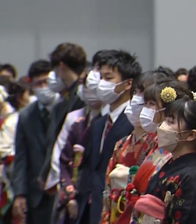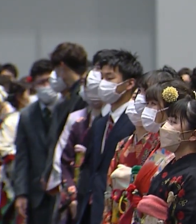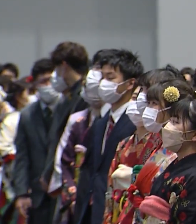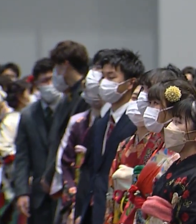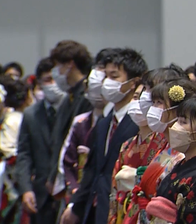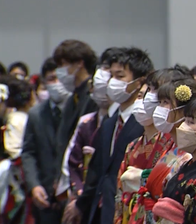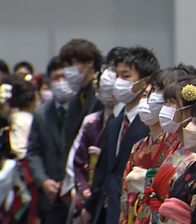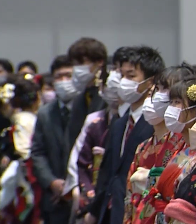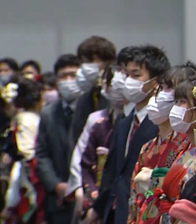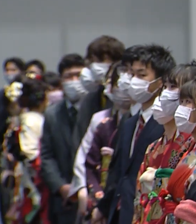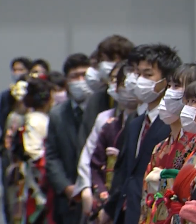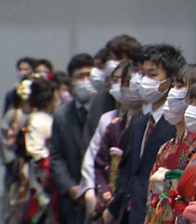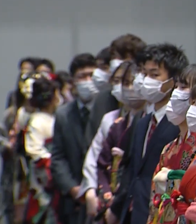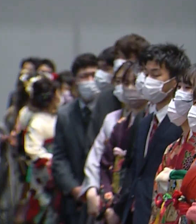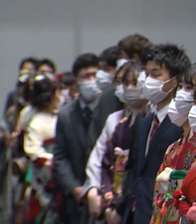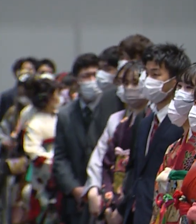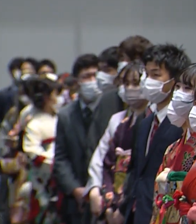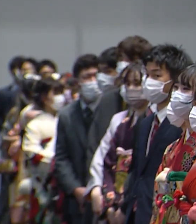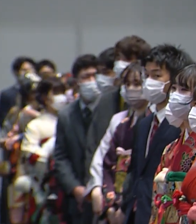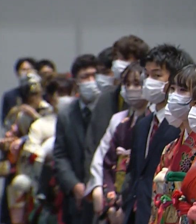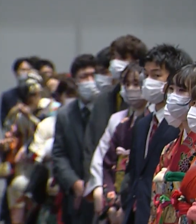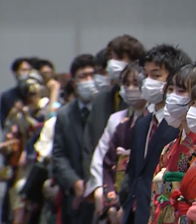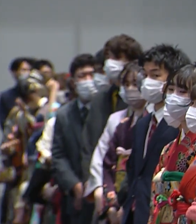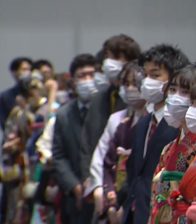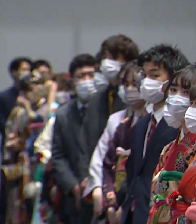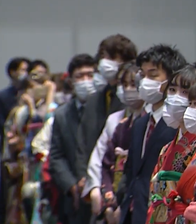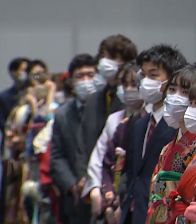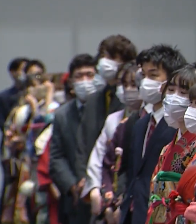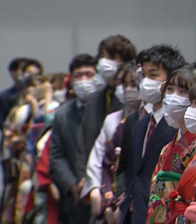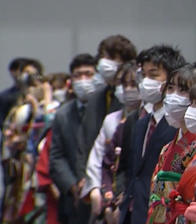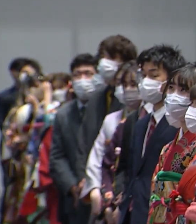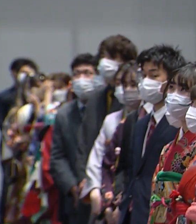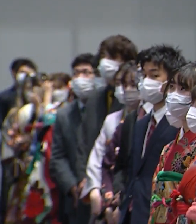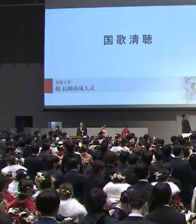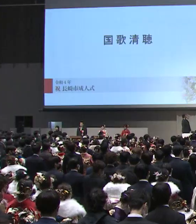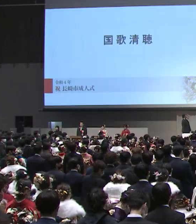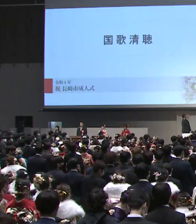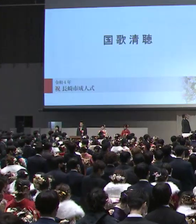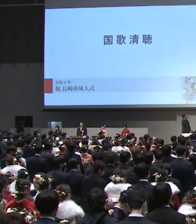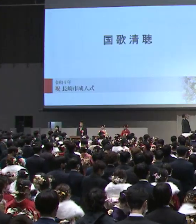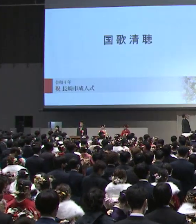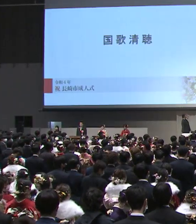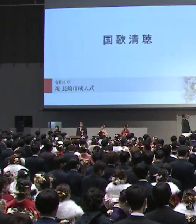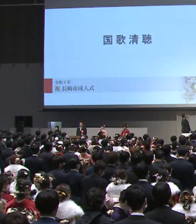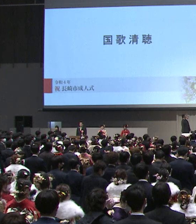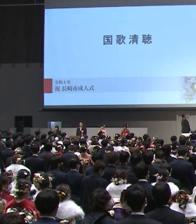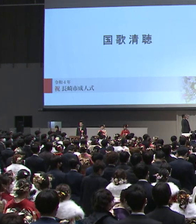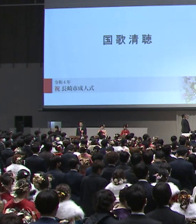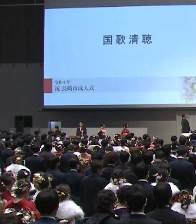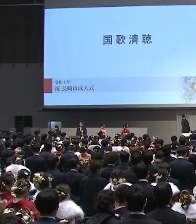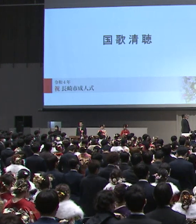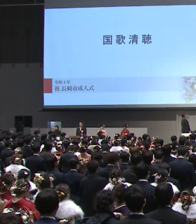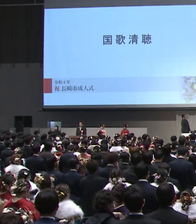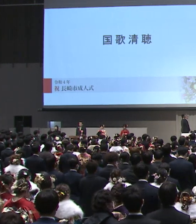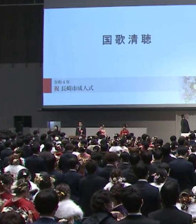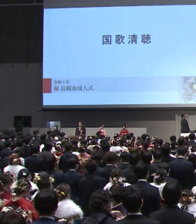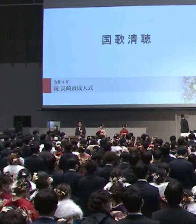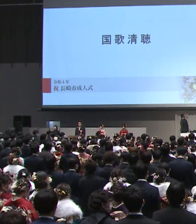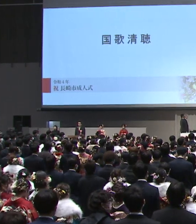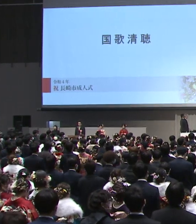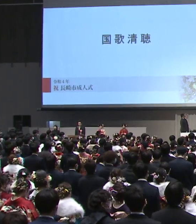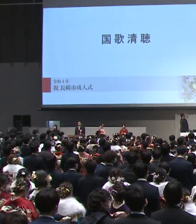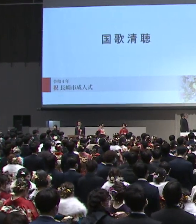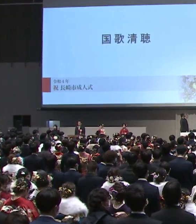ます皆様方におかれましても発生を控えていただきますようお願いいたします